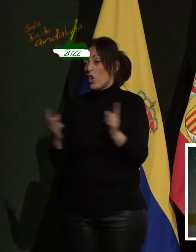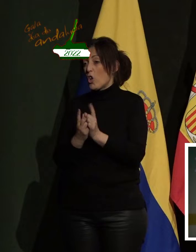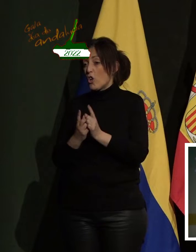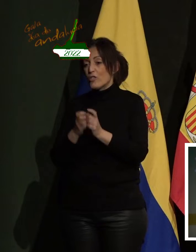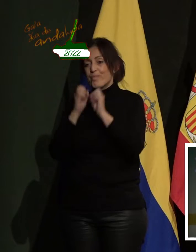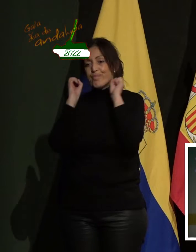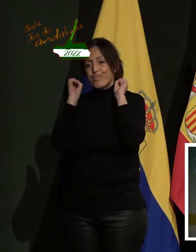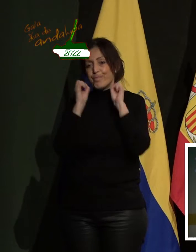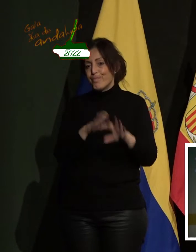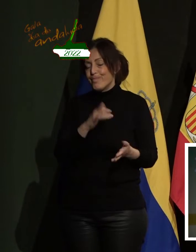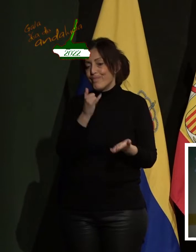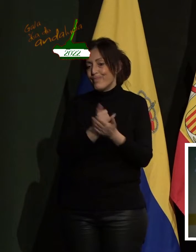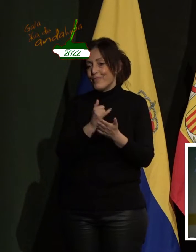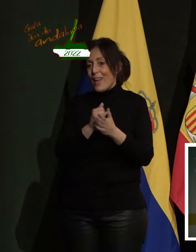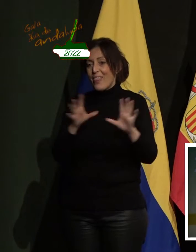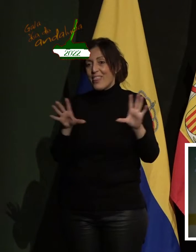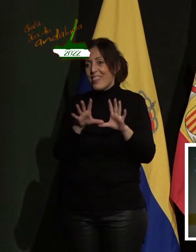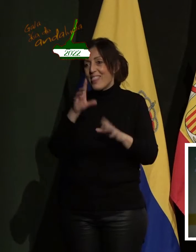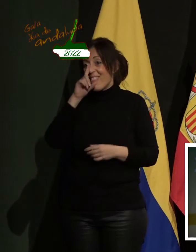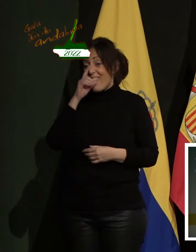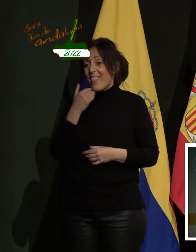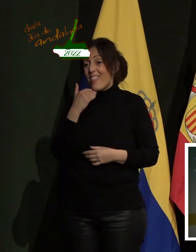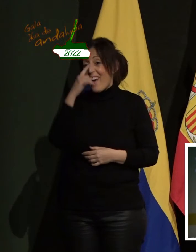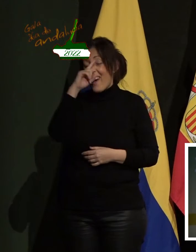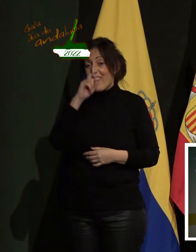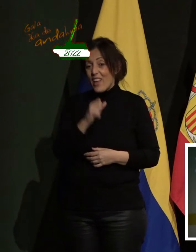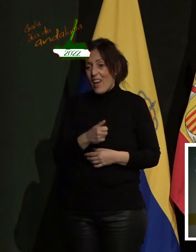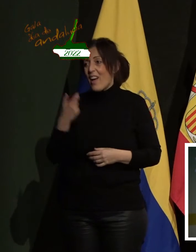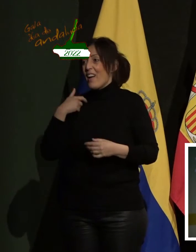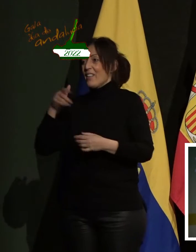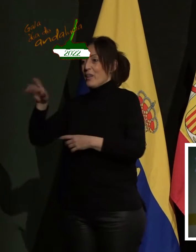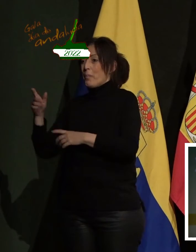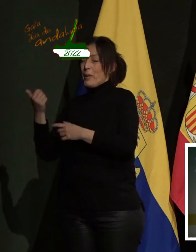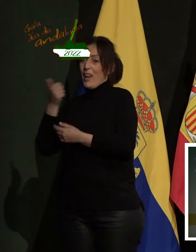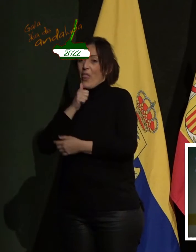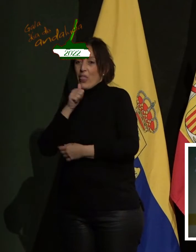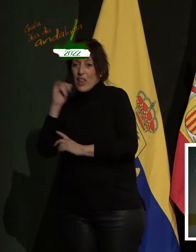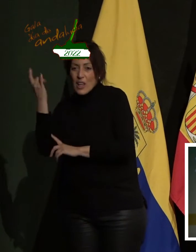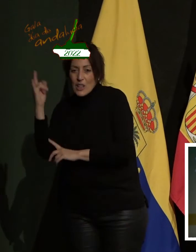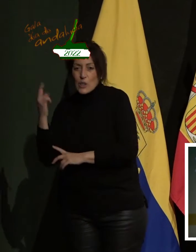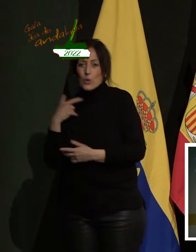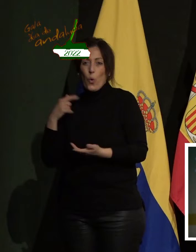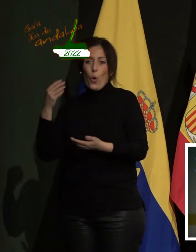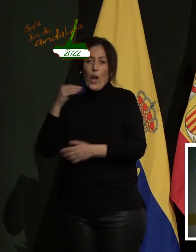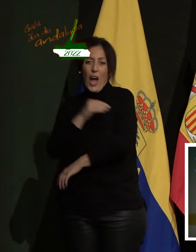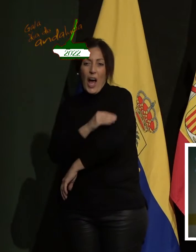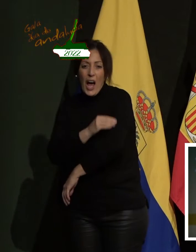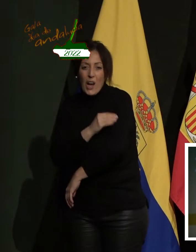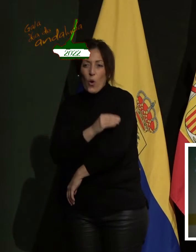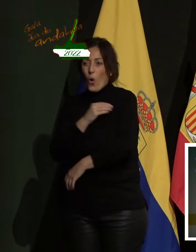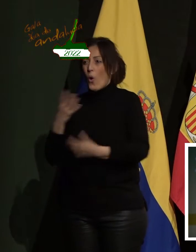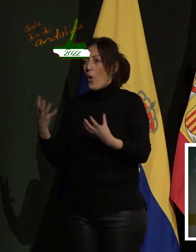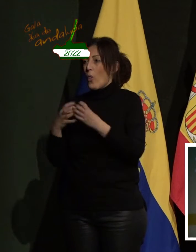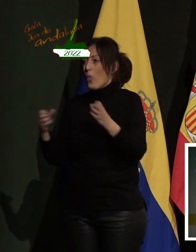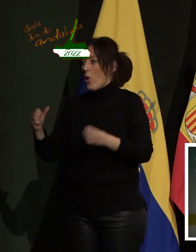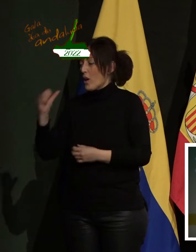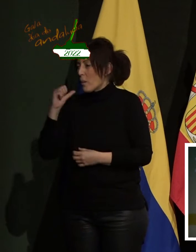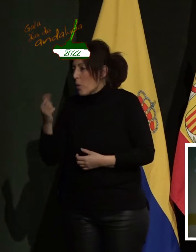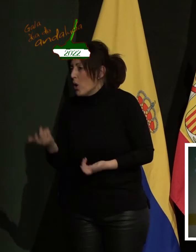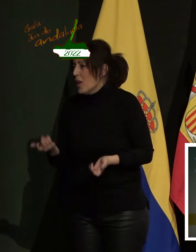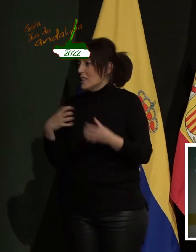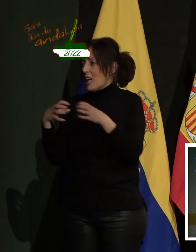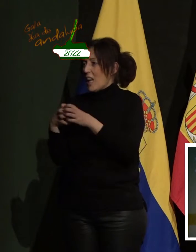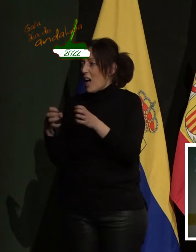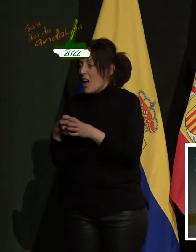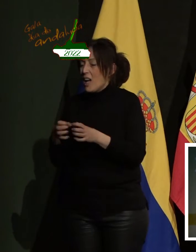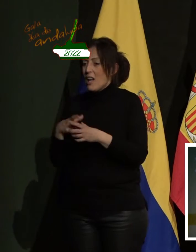tuvo que abandonar las clases con apenas 10 años para recoger aceitunas, algodón, remolacha, naranjas, lo que hiciera falta para